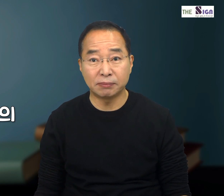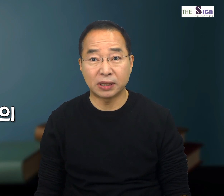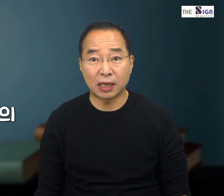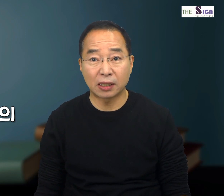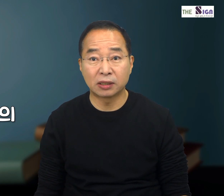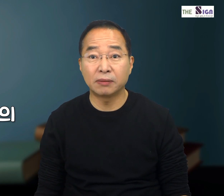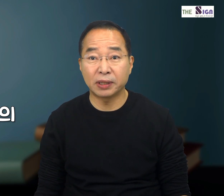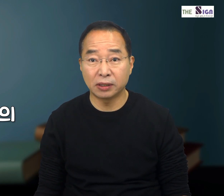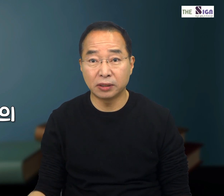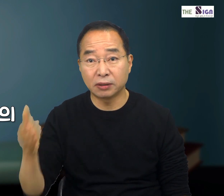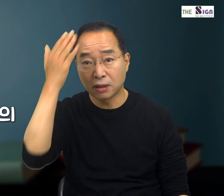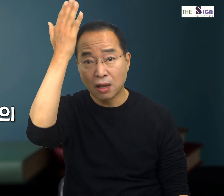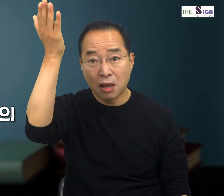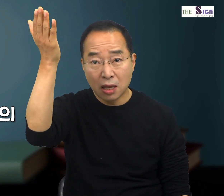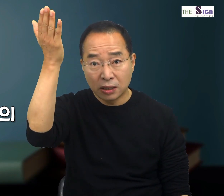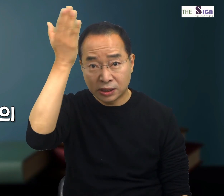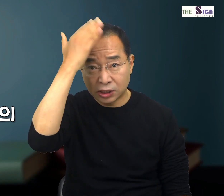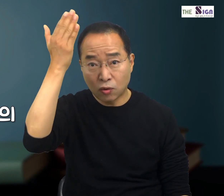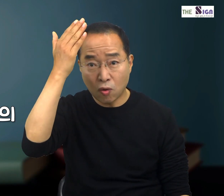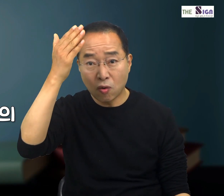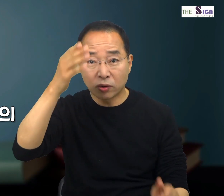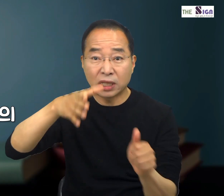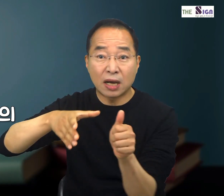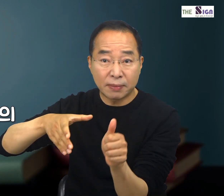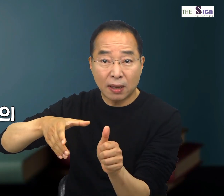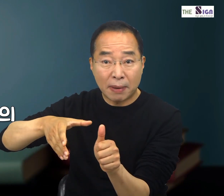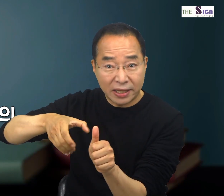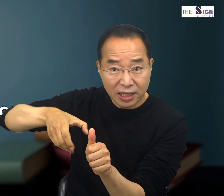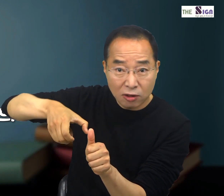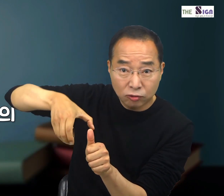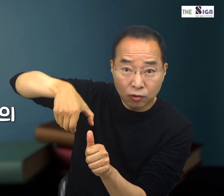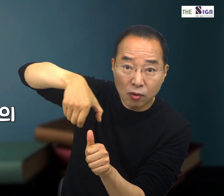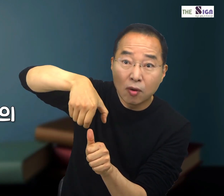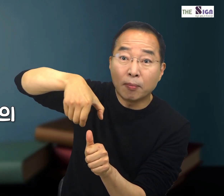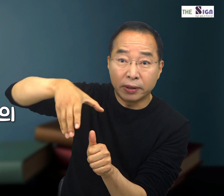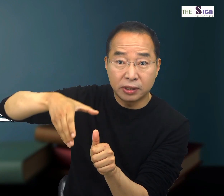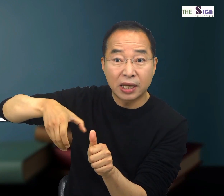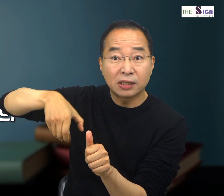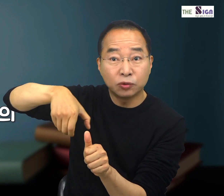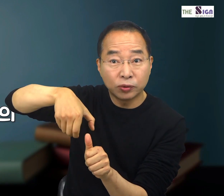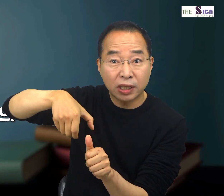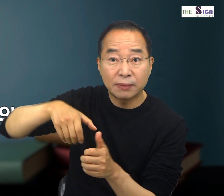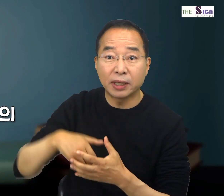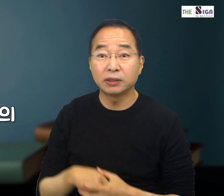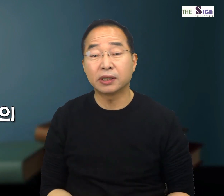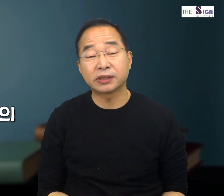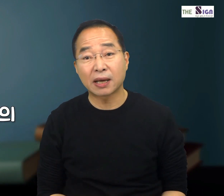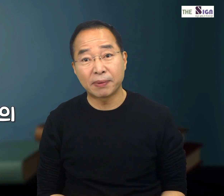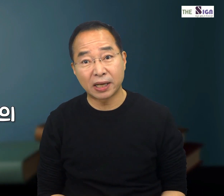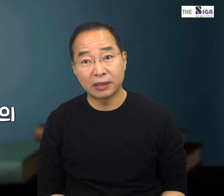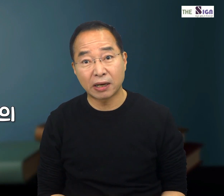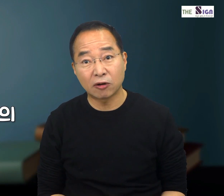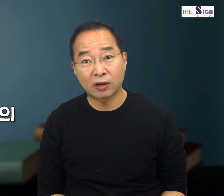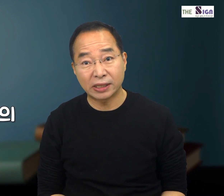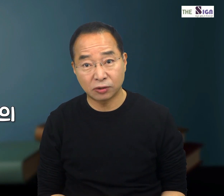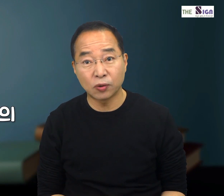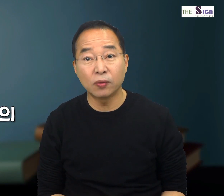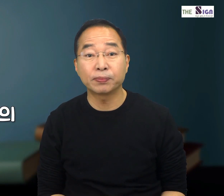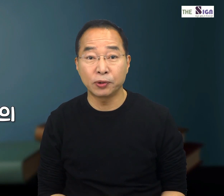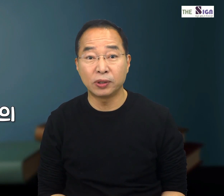합니다. 그러면은 치고 그 다음에 바리깡으로 머리를 깎는 동작하면 이게 삭발한다는 것까지도 표현을